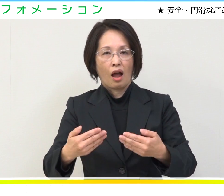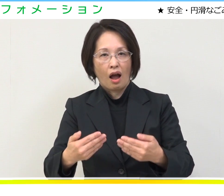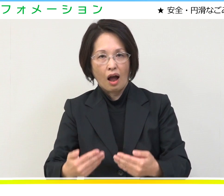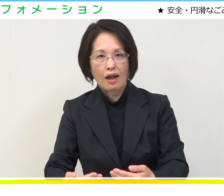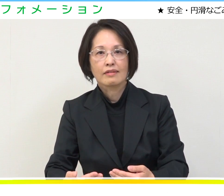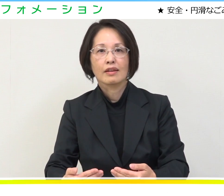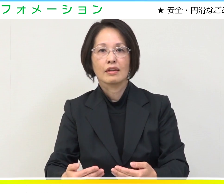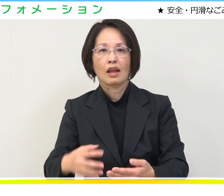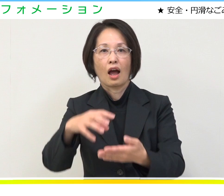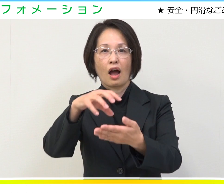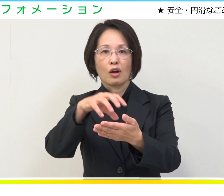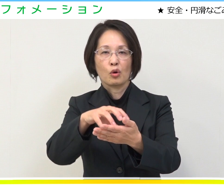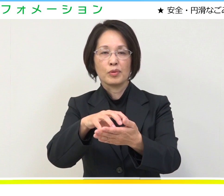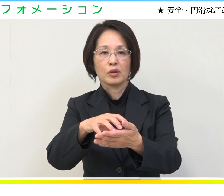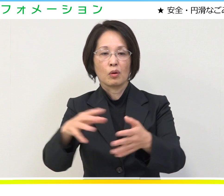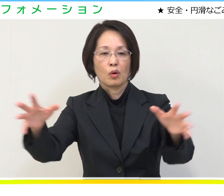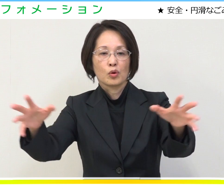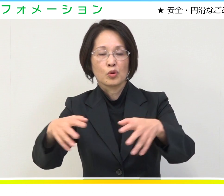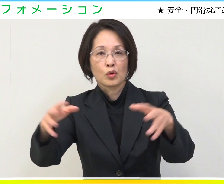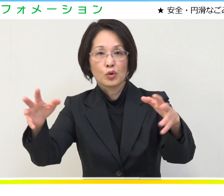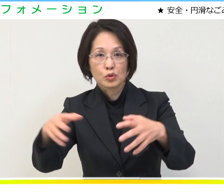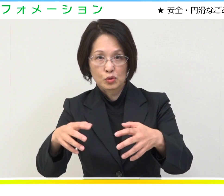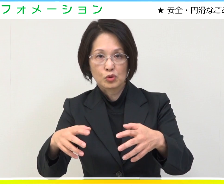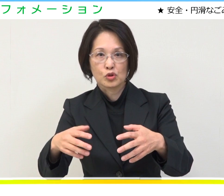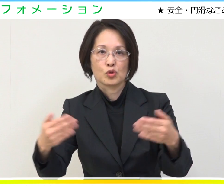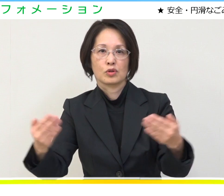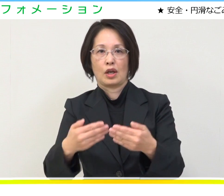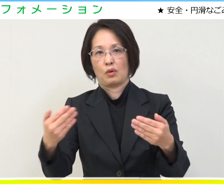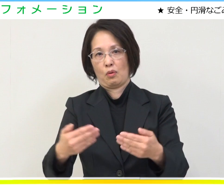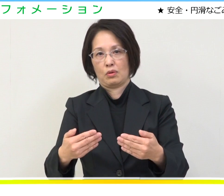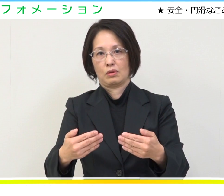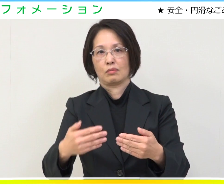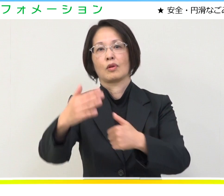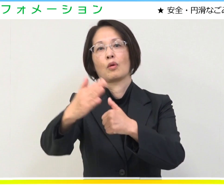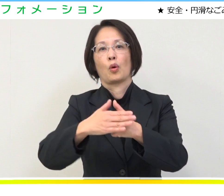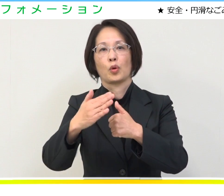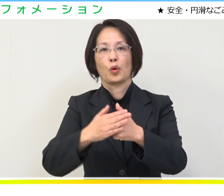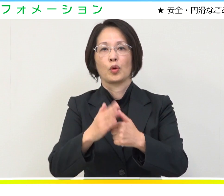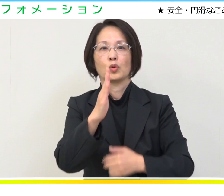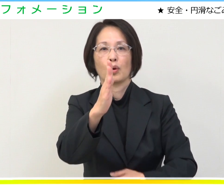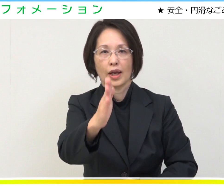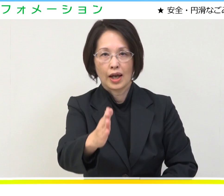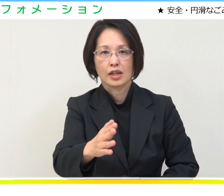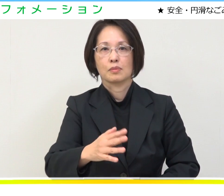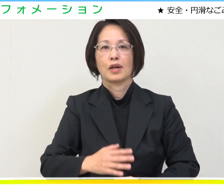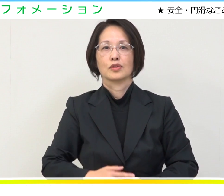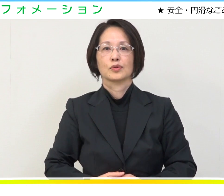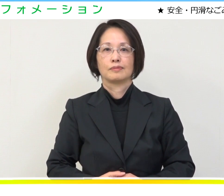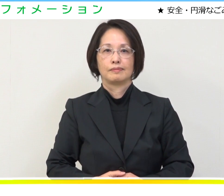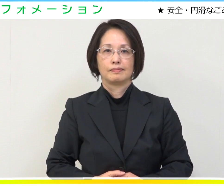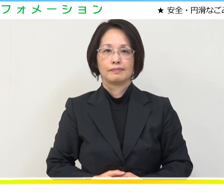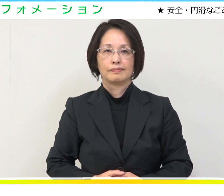安全なごみの収集作業にご協力をお願いします